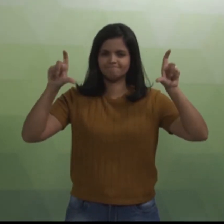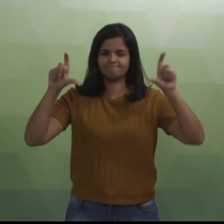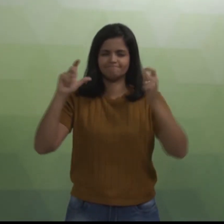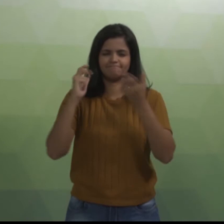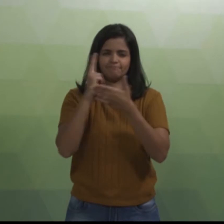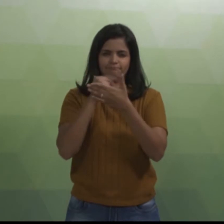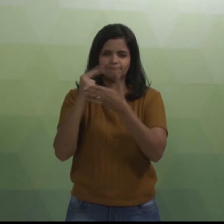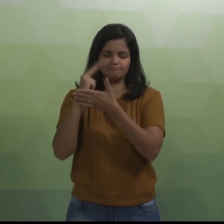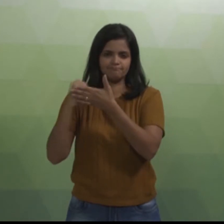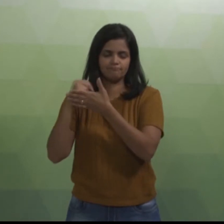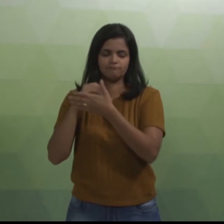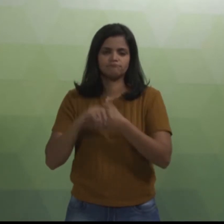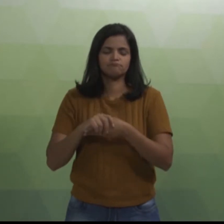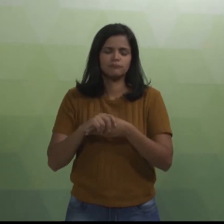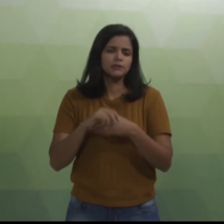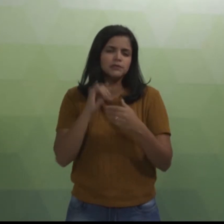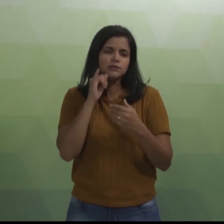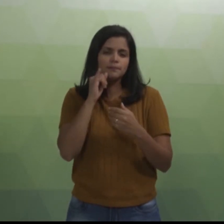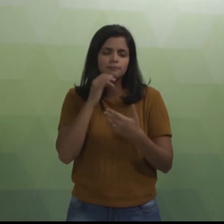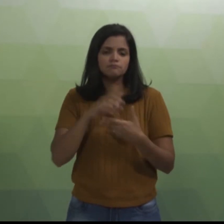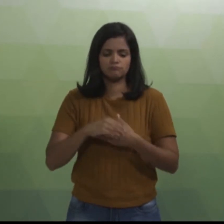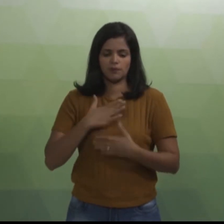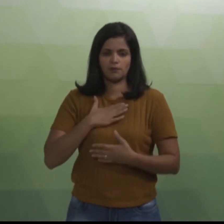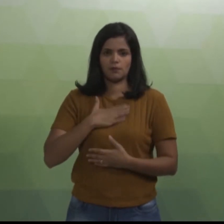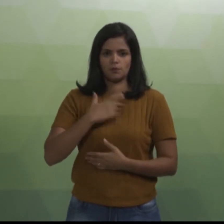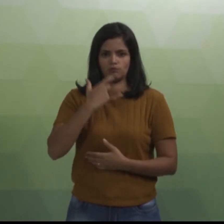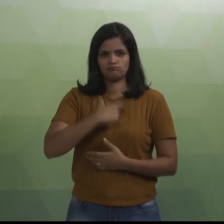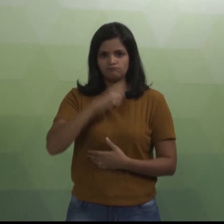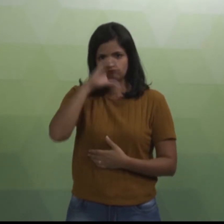Viram o slide? Então, temos ali algumas imagens.